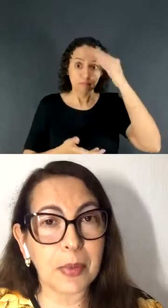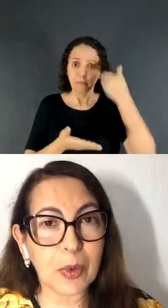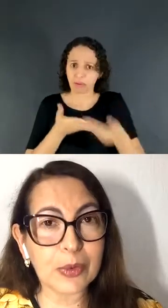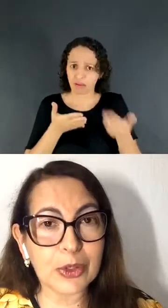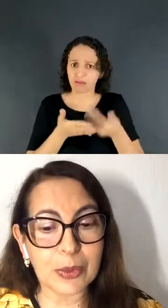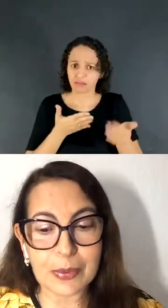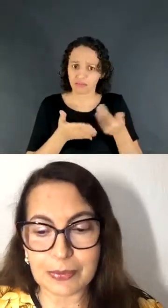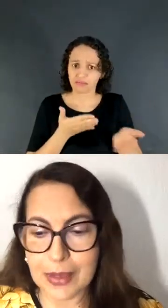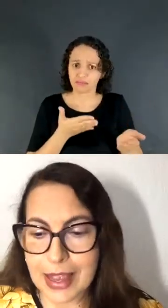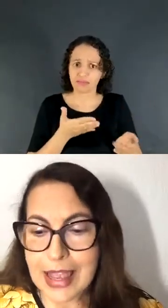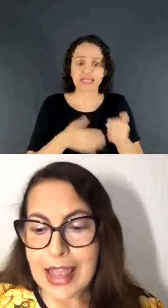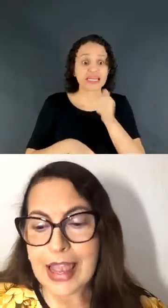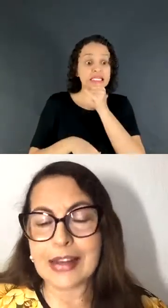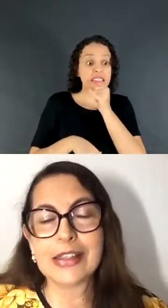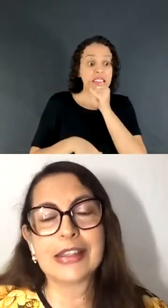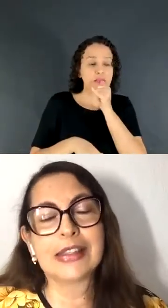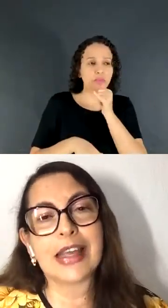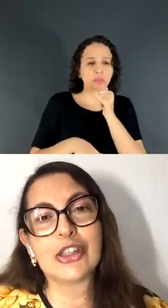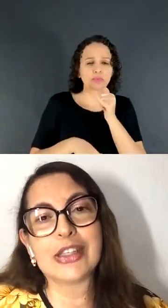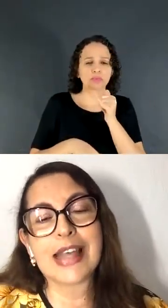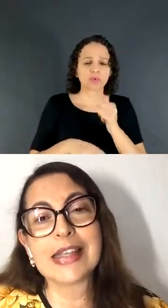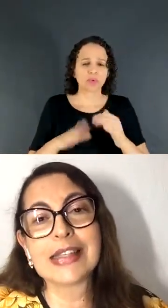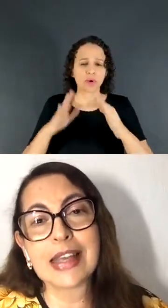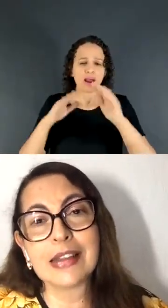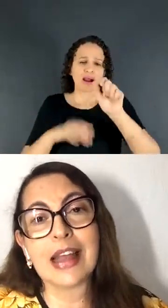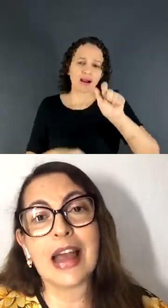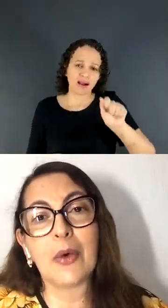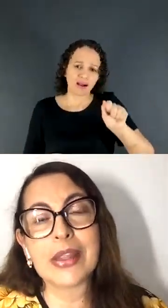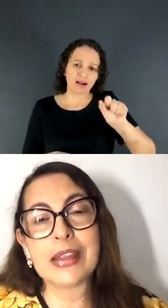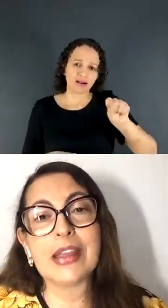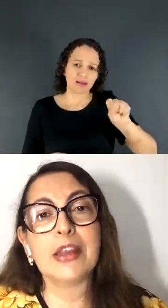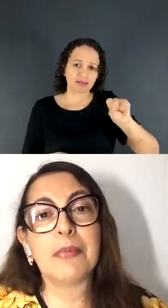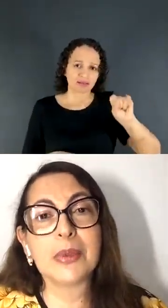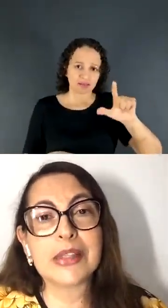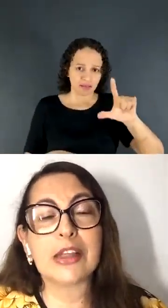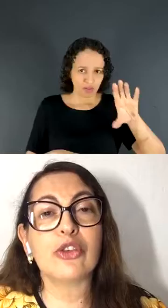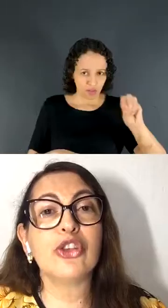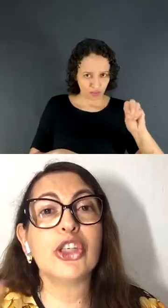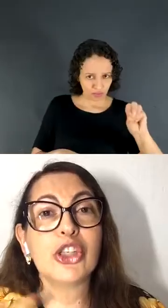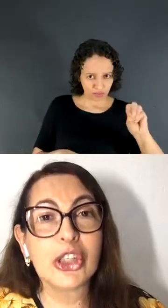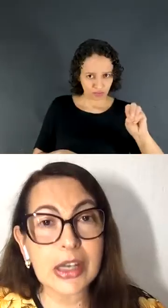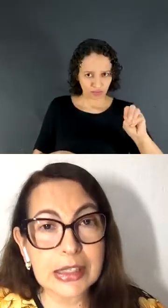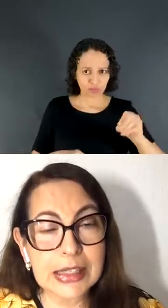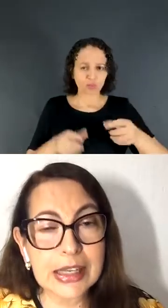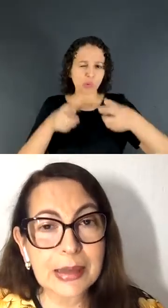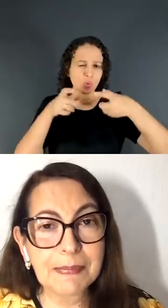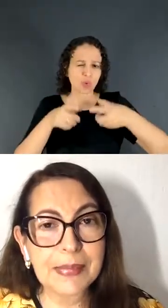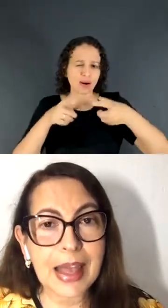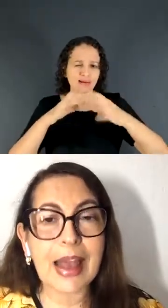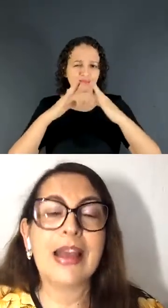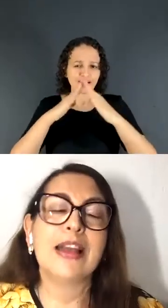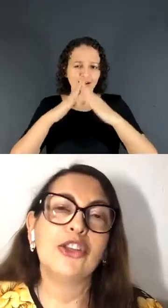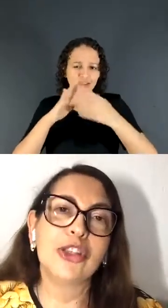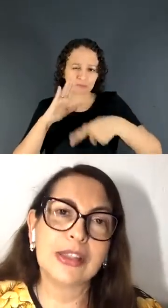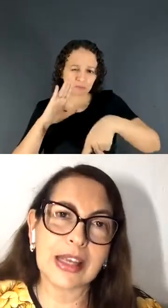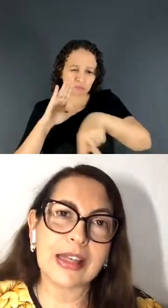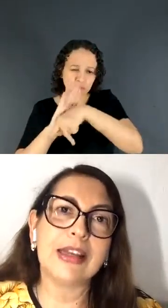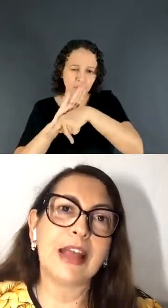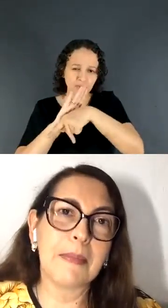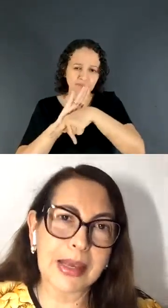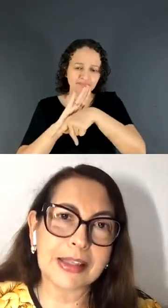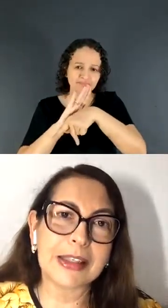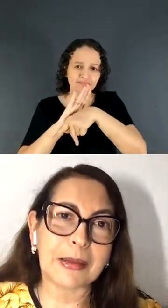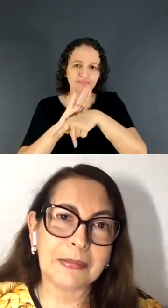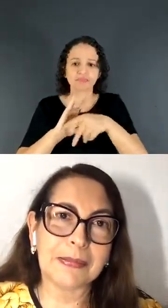de repouso, né, elas têm de 60% a 80% de chance, tá, de